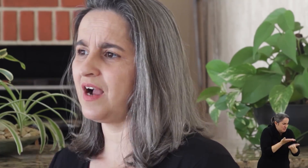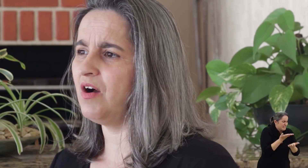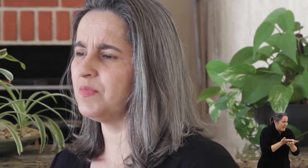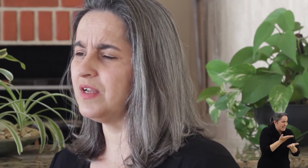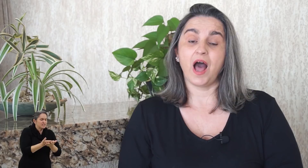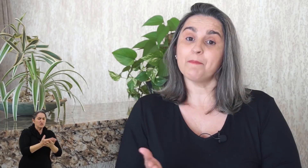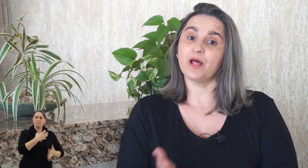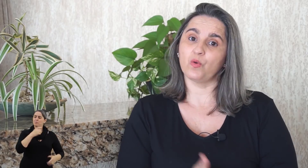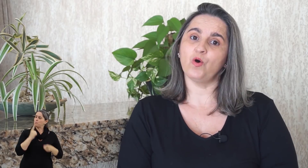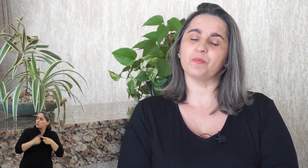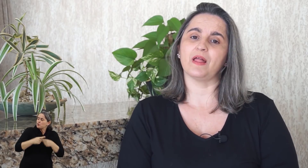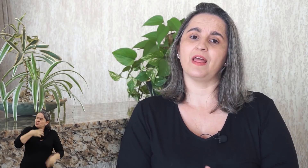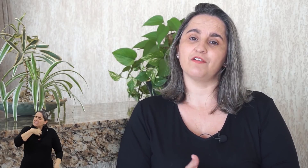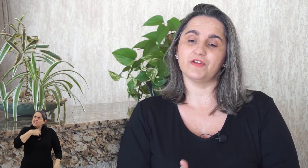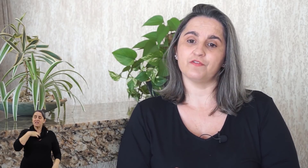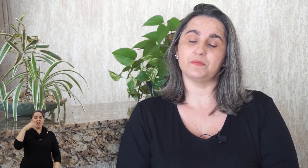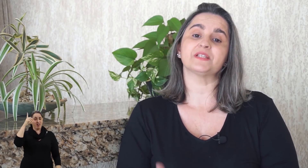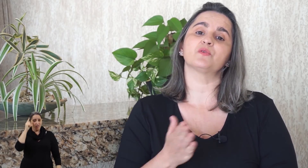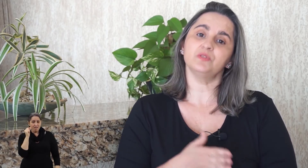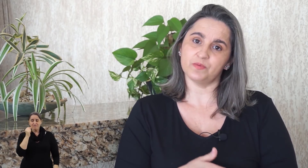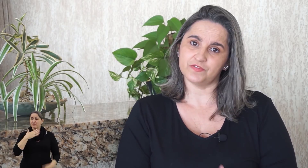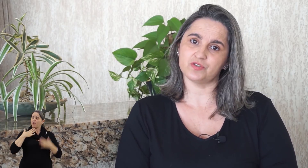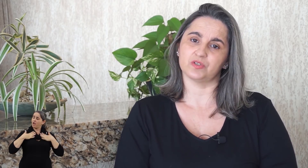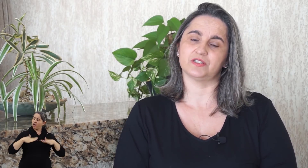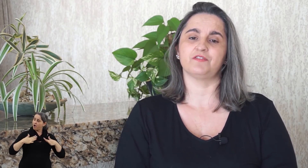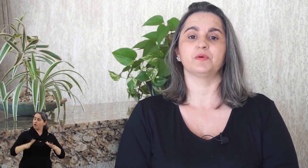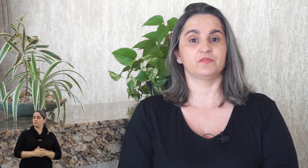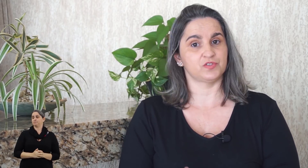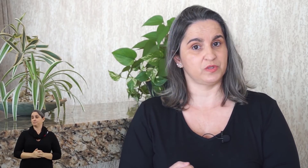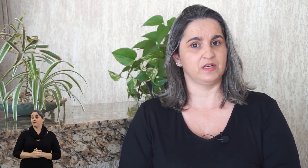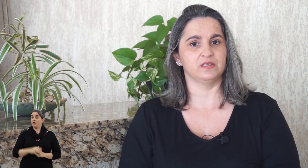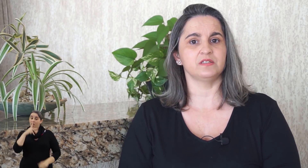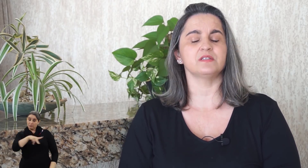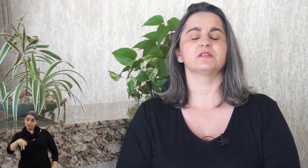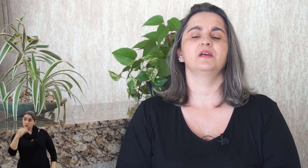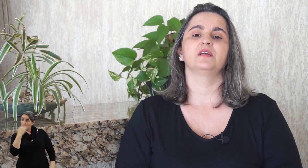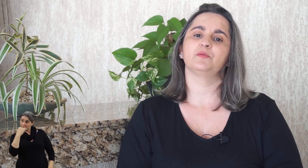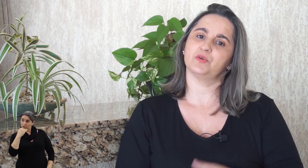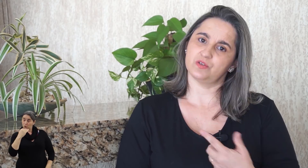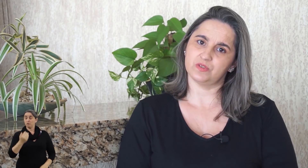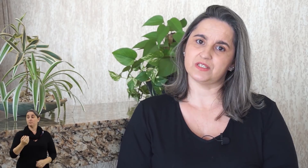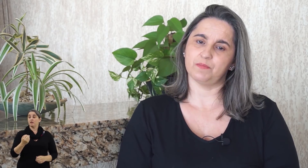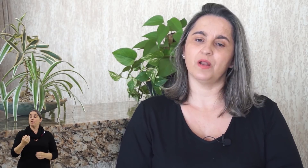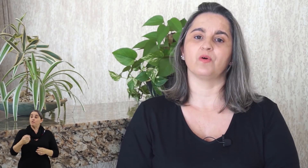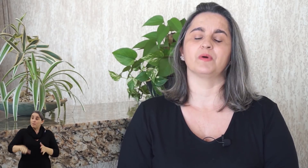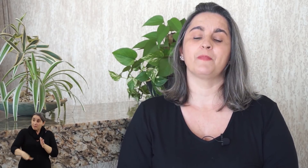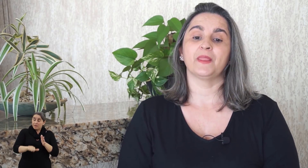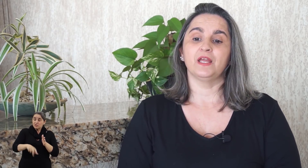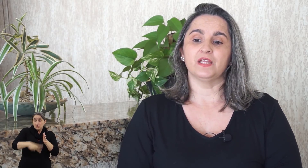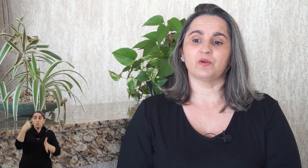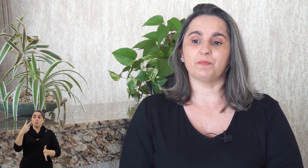mais calma. A Paloma, ela foi minha segunda professora. Teve uma professora antes, depois eu conheci a